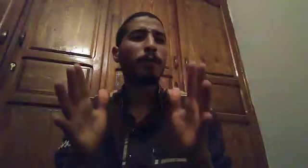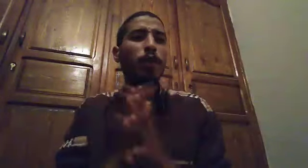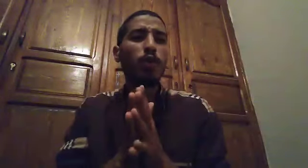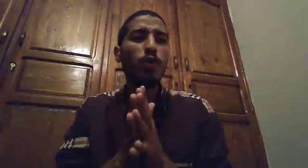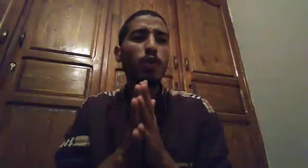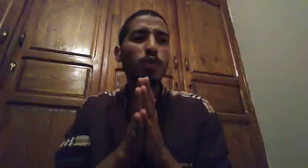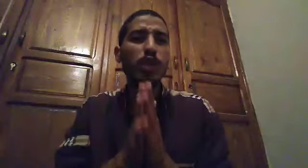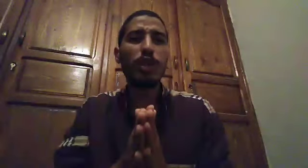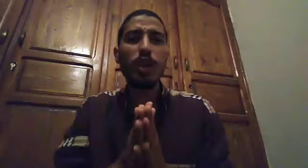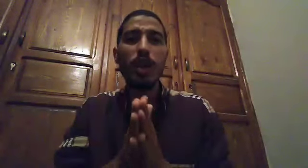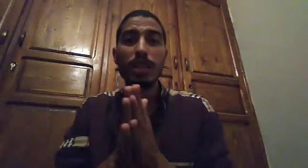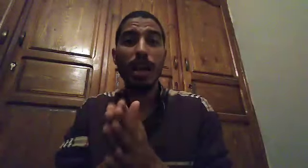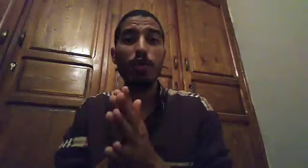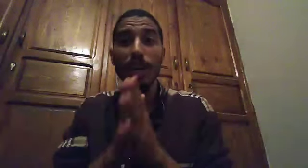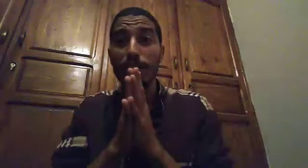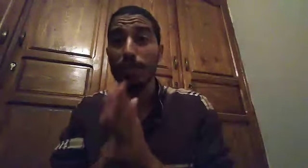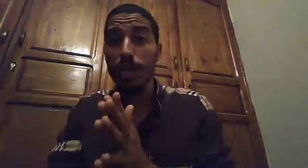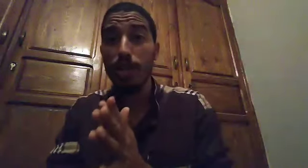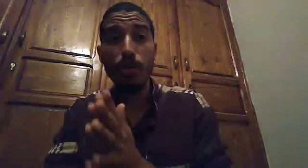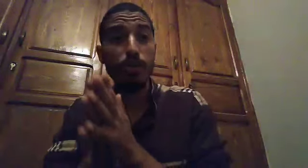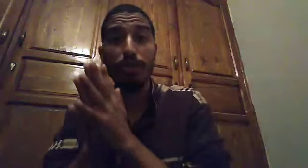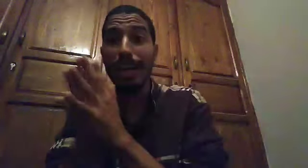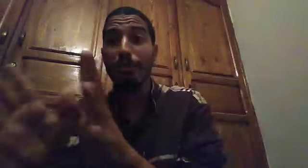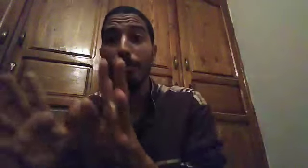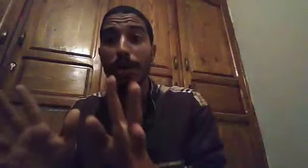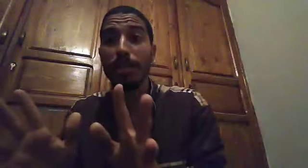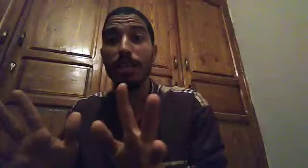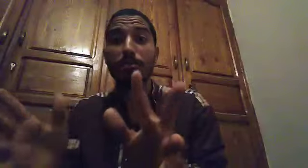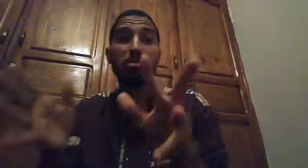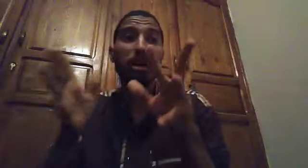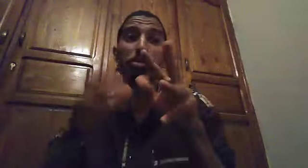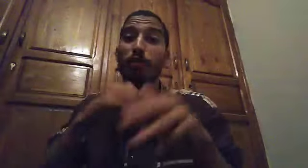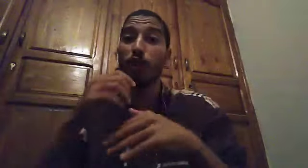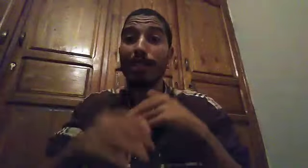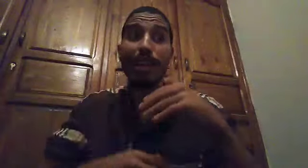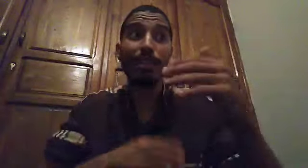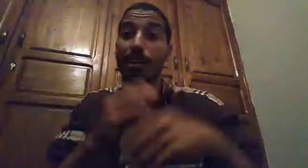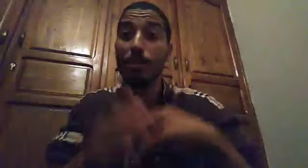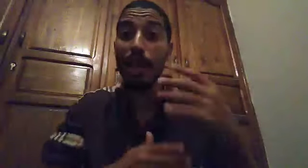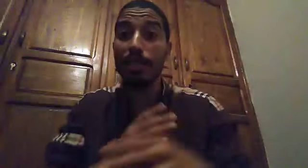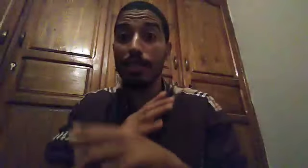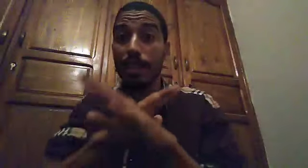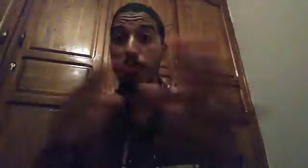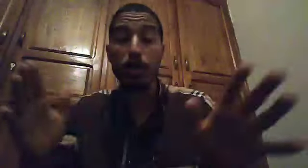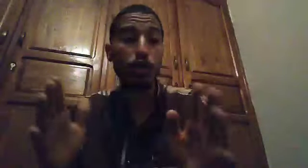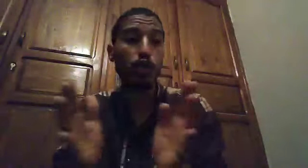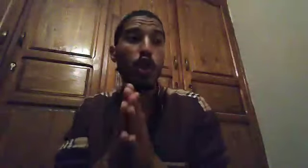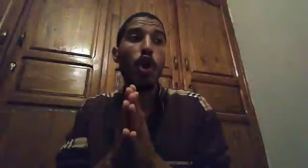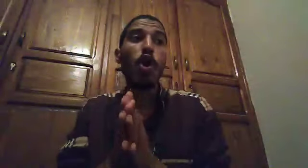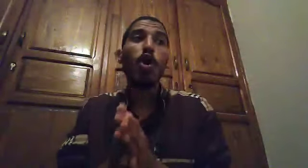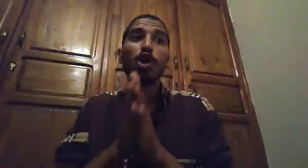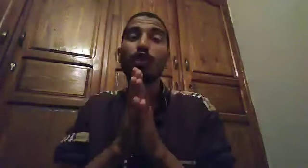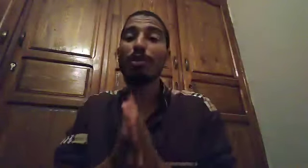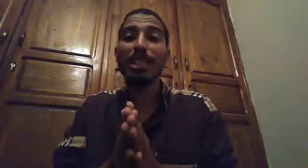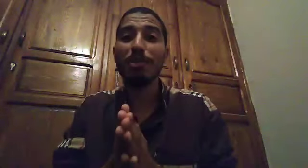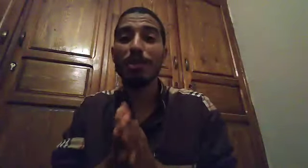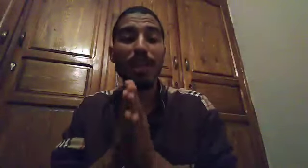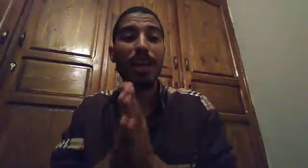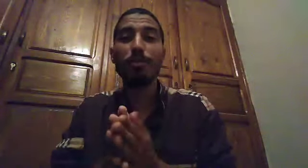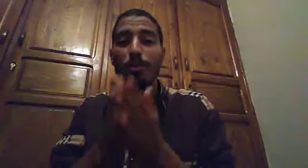و سكالوني عارف كيفاش انه يحكم البرازيل ويمشي في واحد القطار دابا تاع الانتصارات، ما خسروش. وشفنا ميسي باش انتهت المباراه